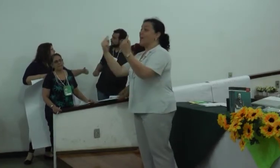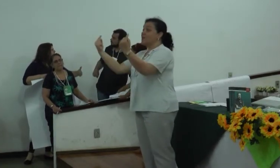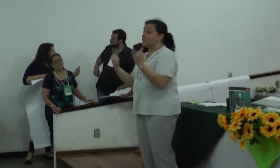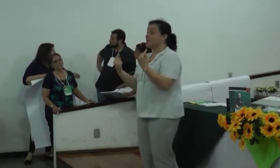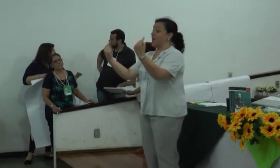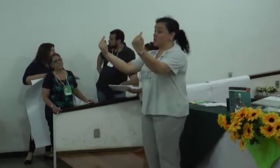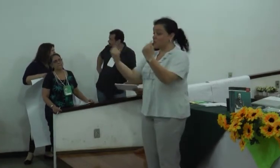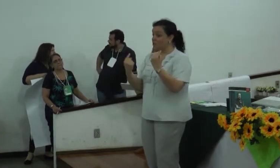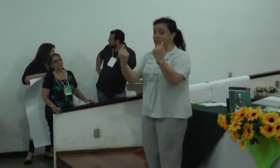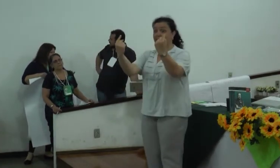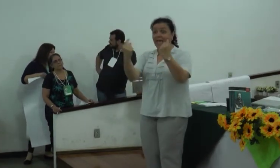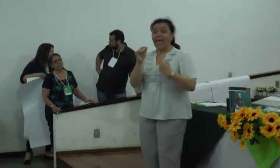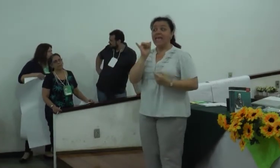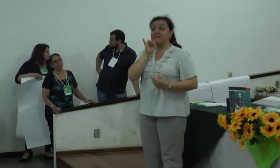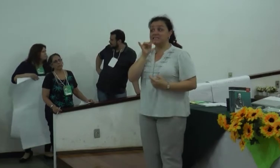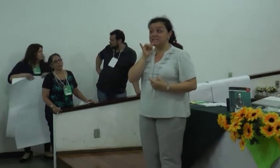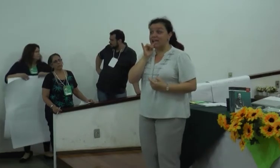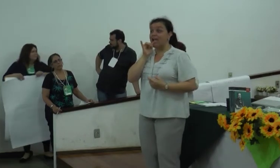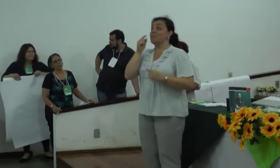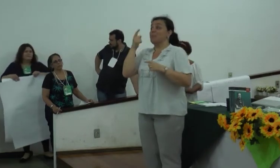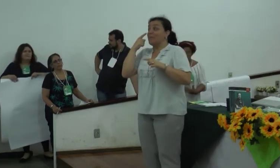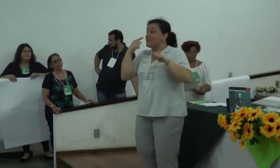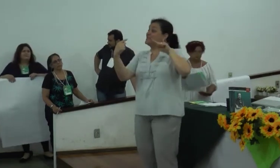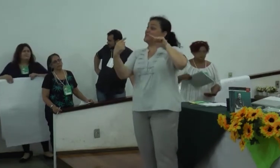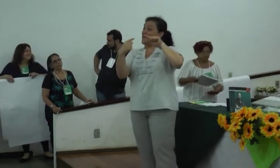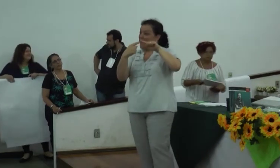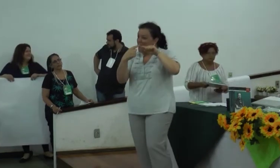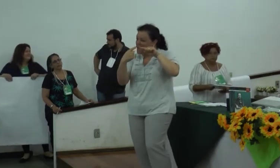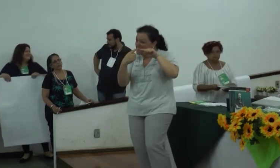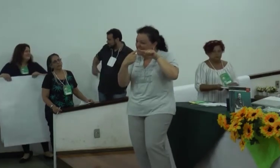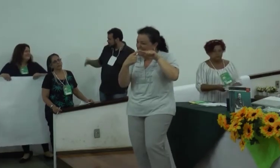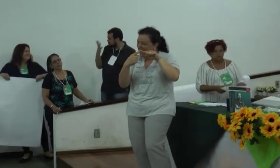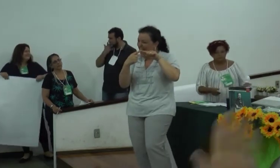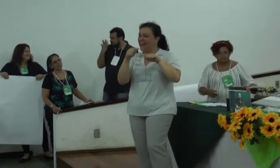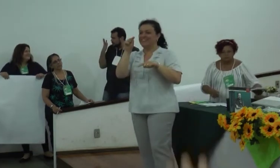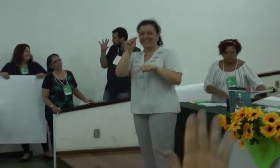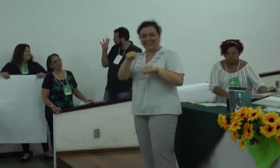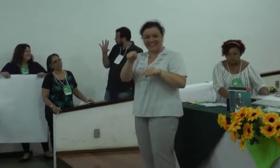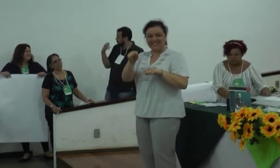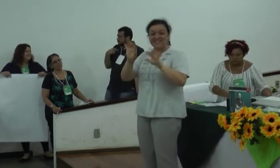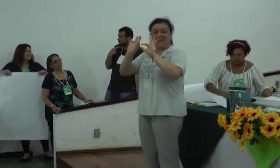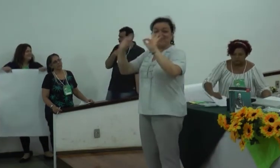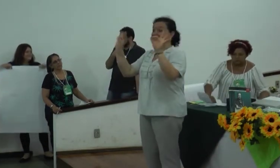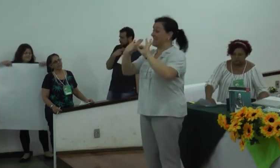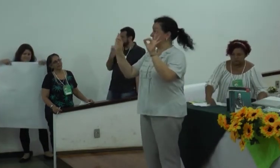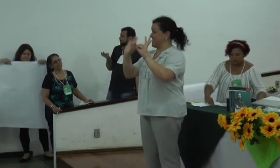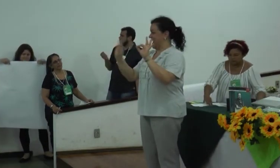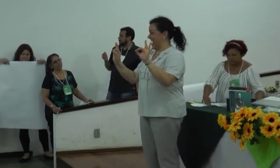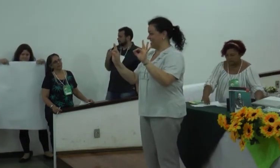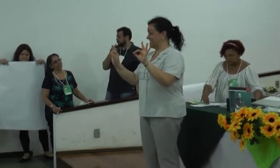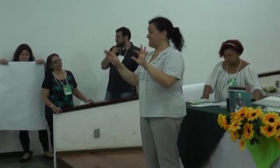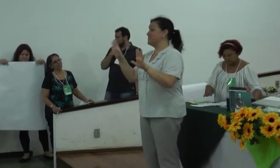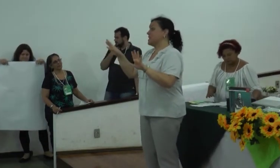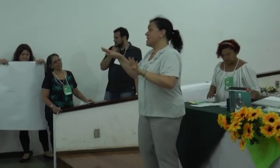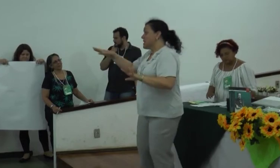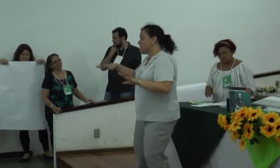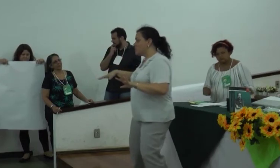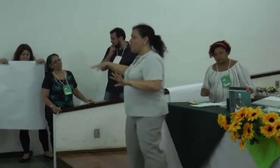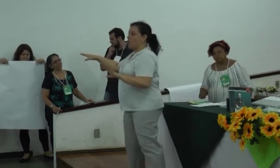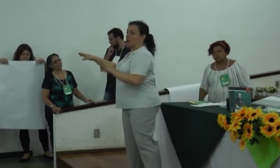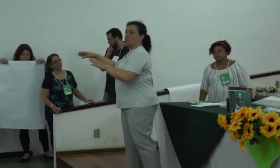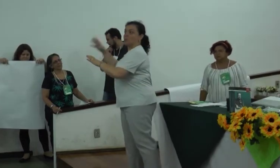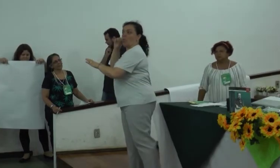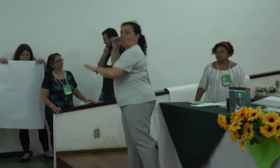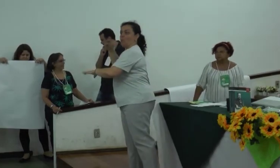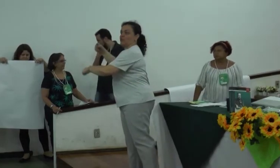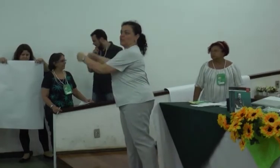aí a gente manteve a calma e um por vez nós fomos fazendo esse contato, né, da frase, até para